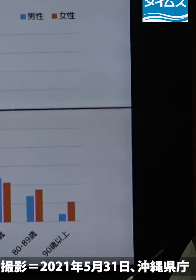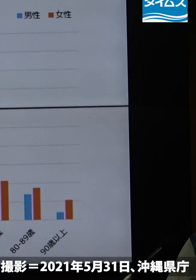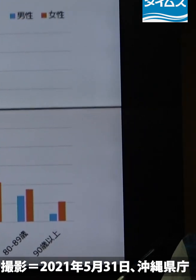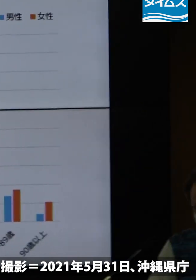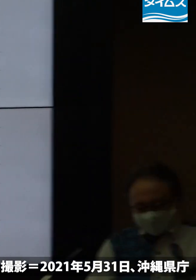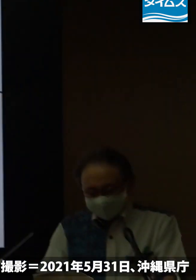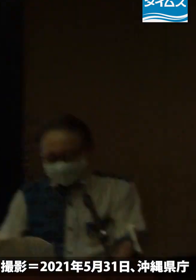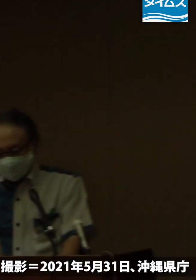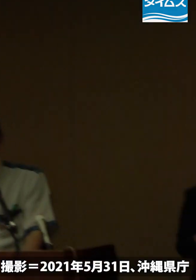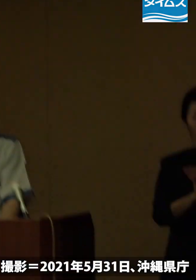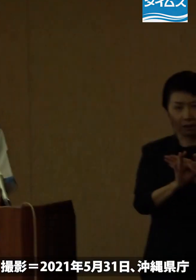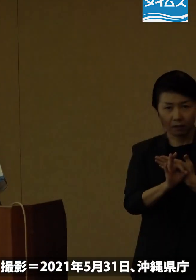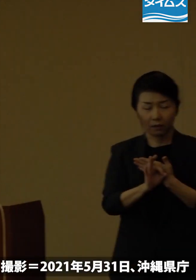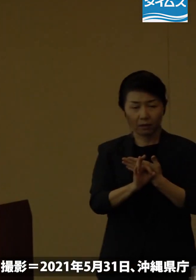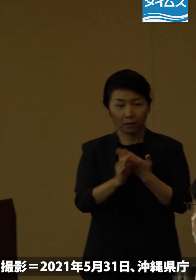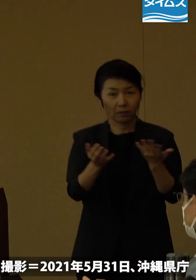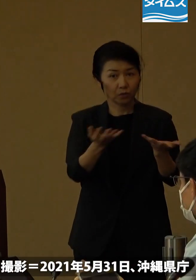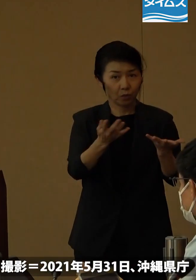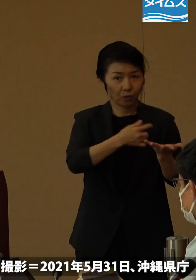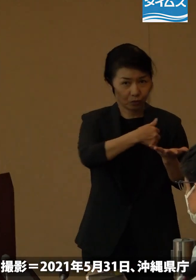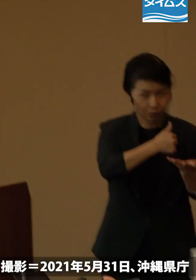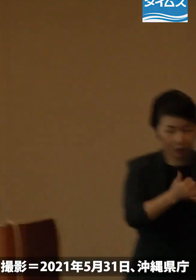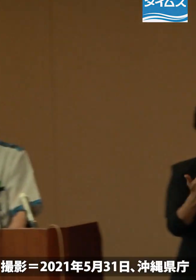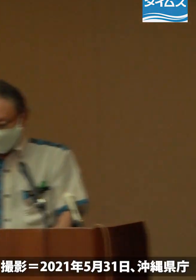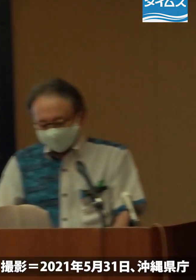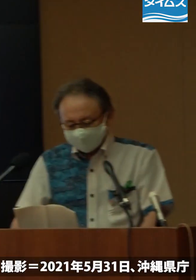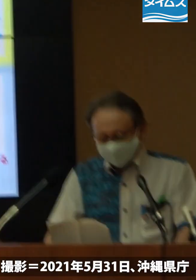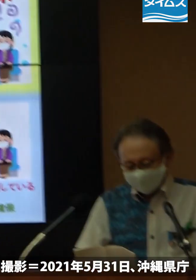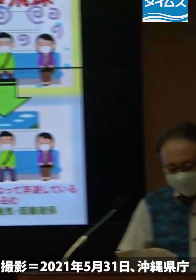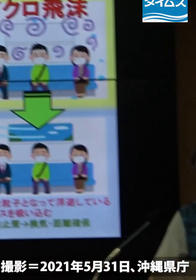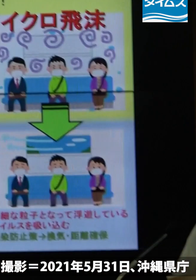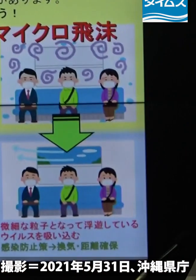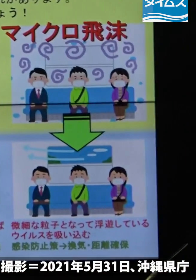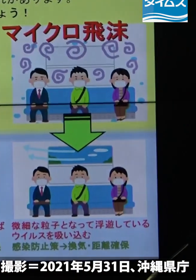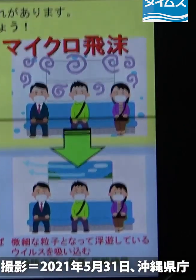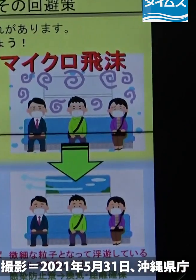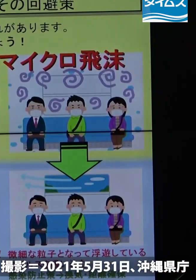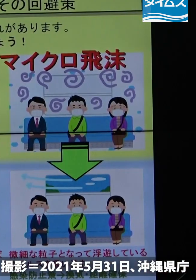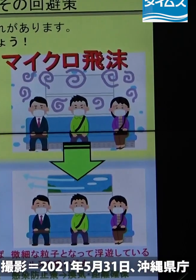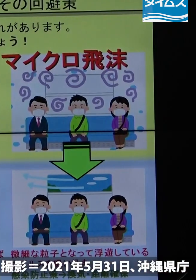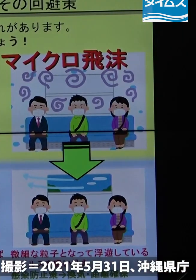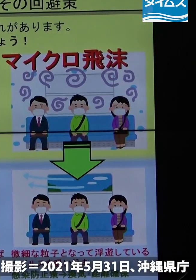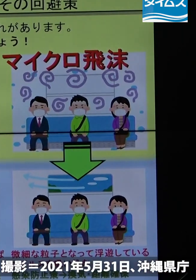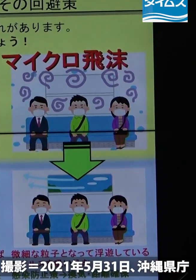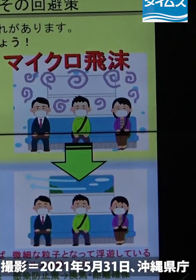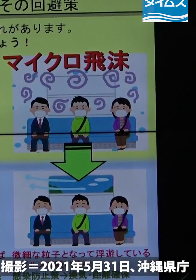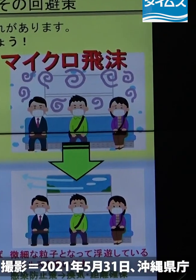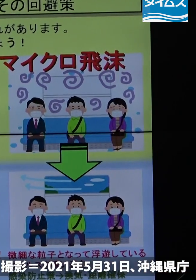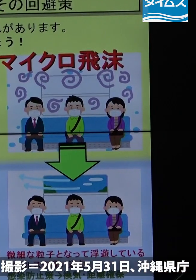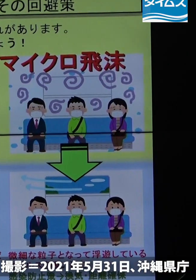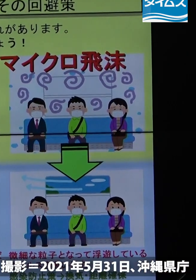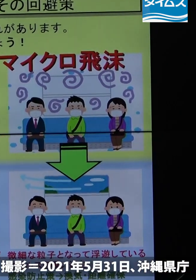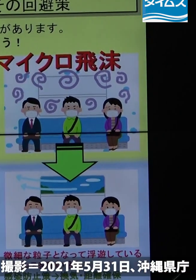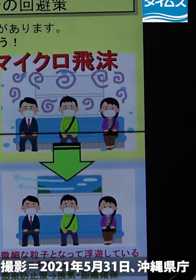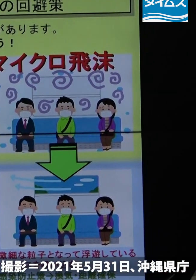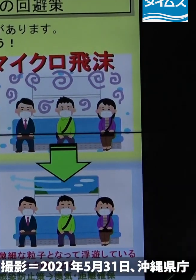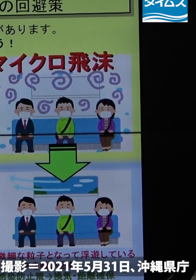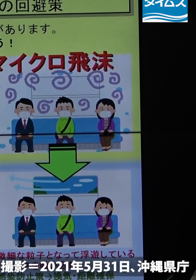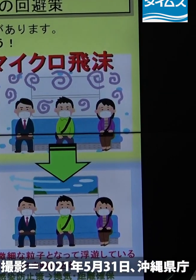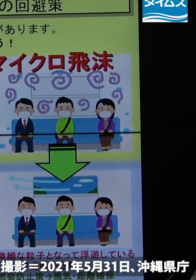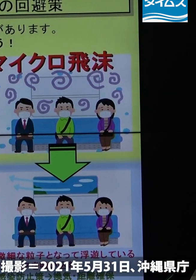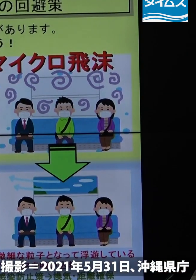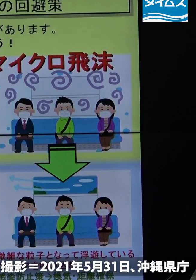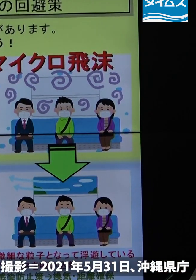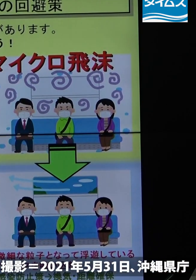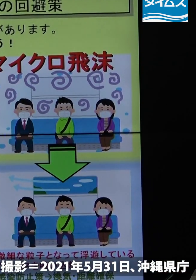ば通勤、通学路、職場、普段よく使うお店といった中にも感染リスク